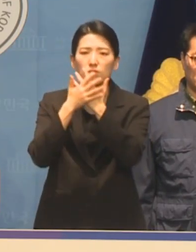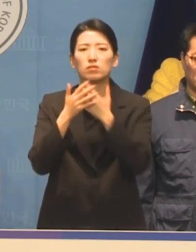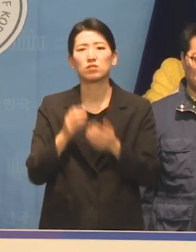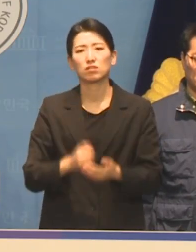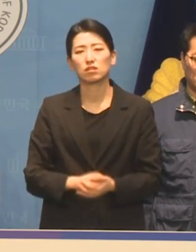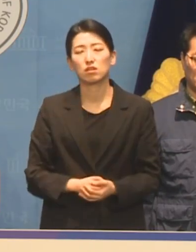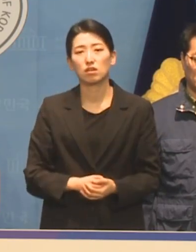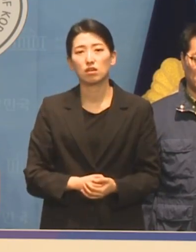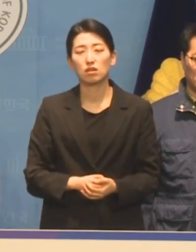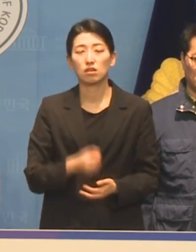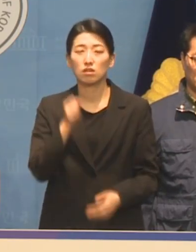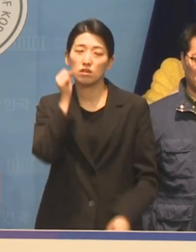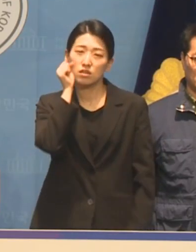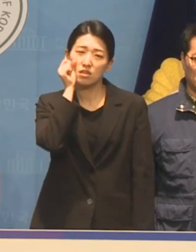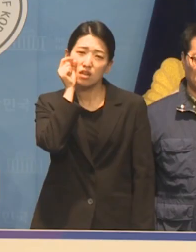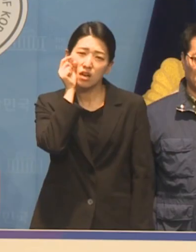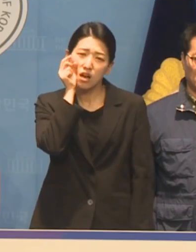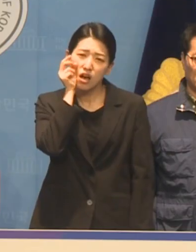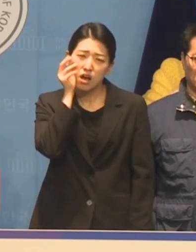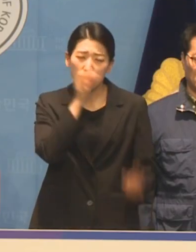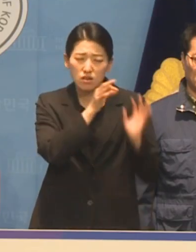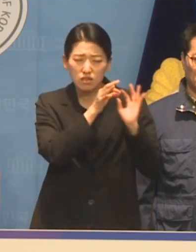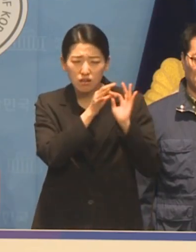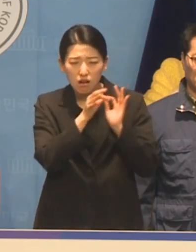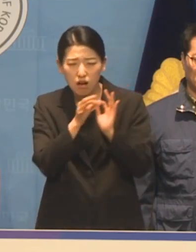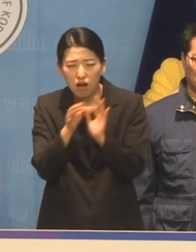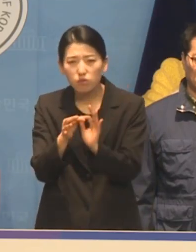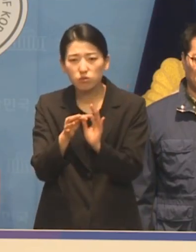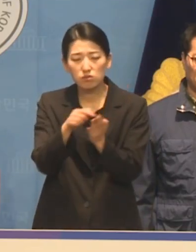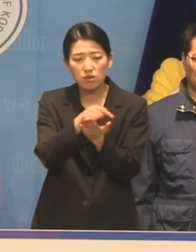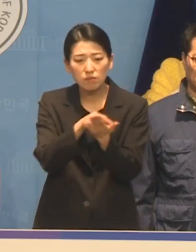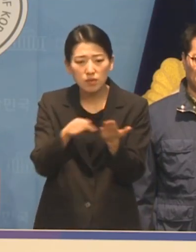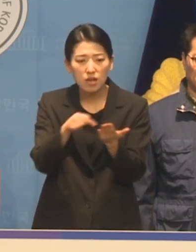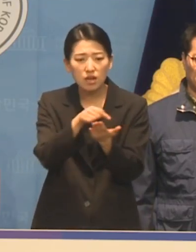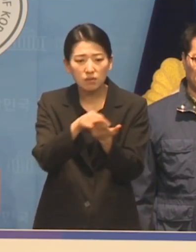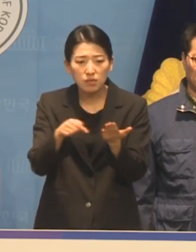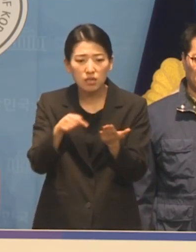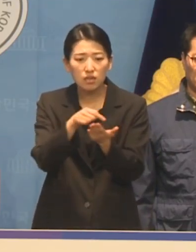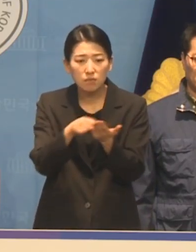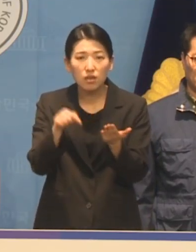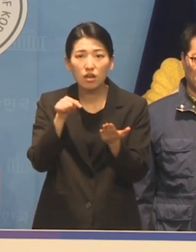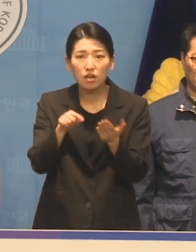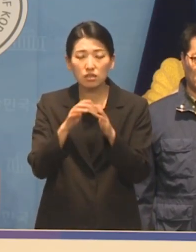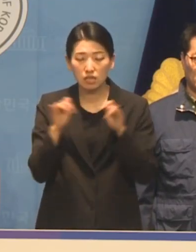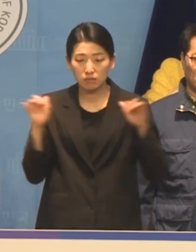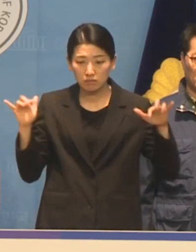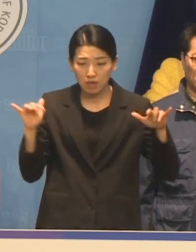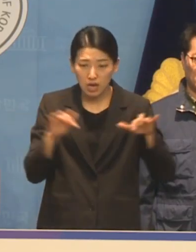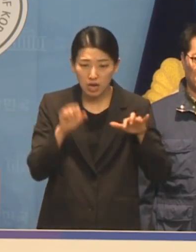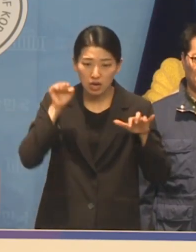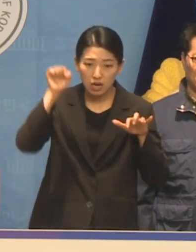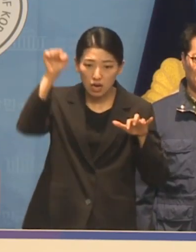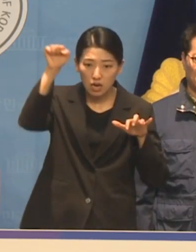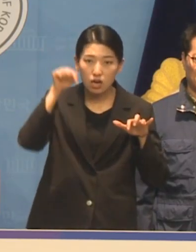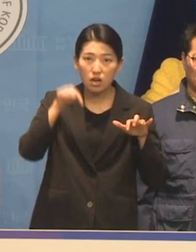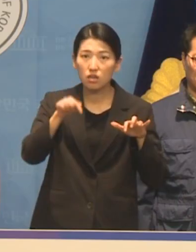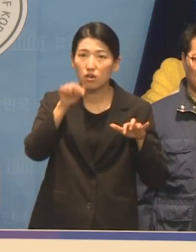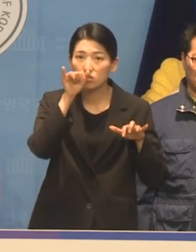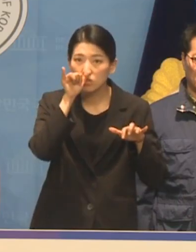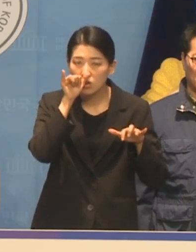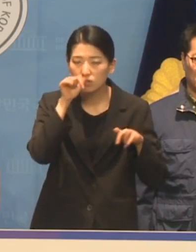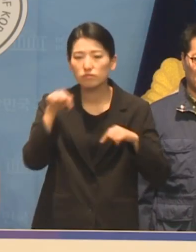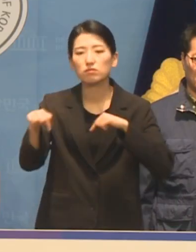장기간 특정 지역에서 반복적으로 벌어진 집회와 시위는 정치적